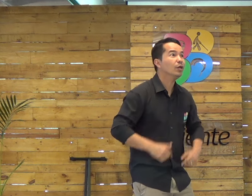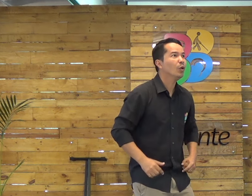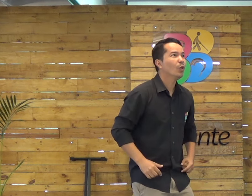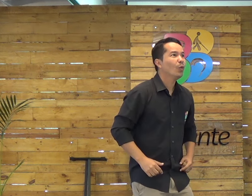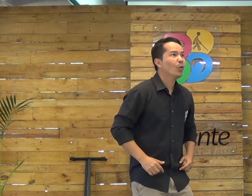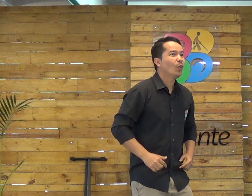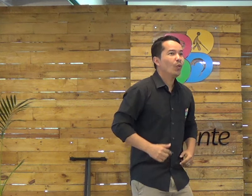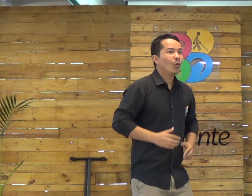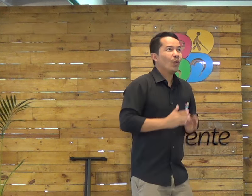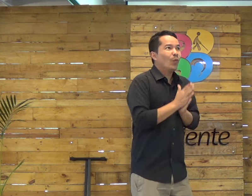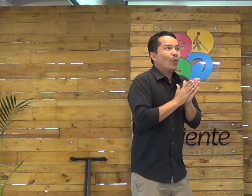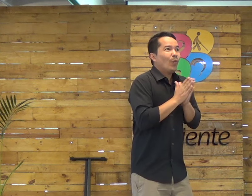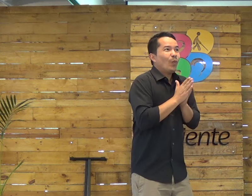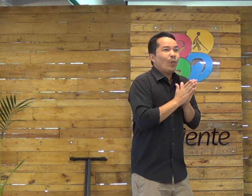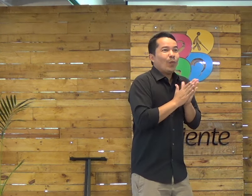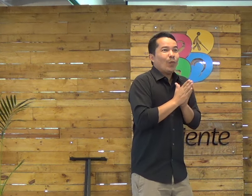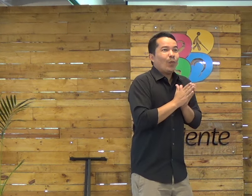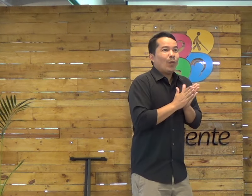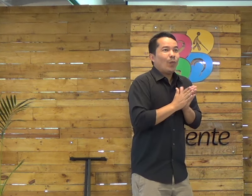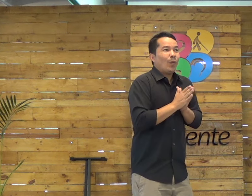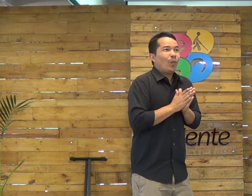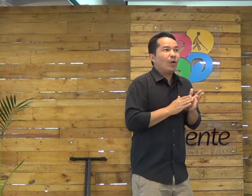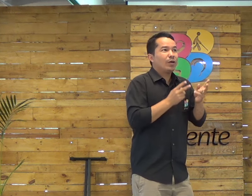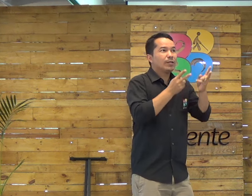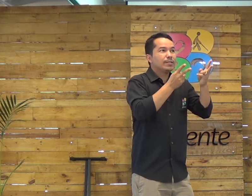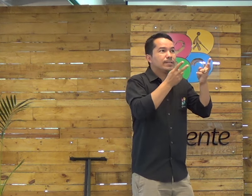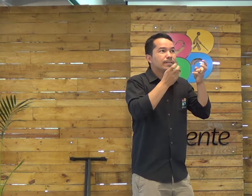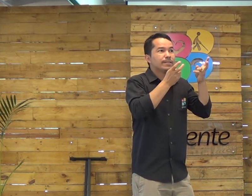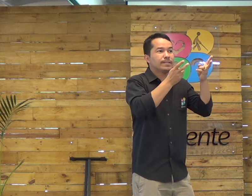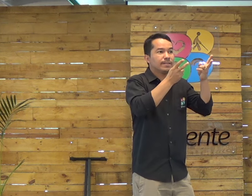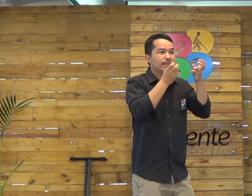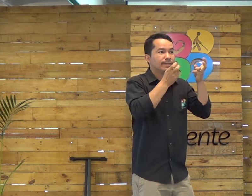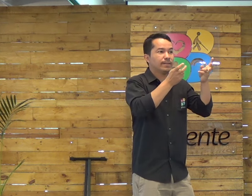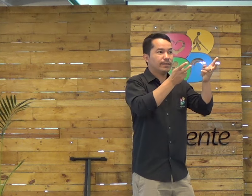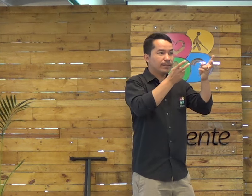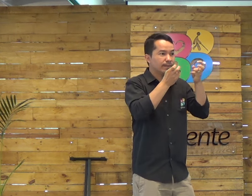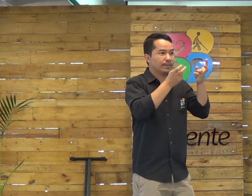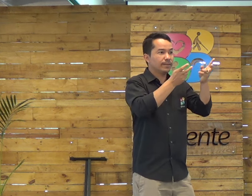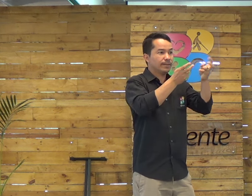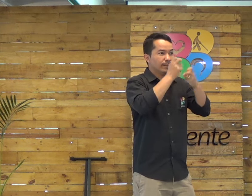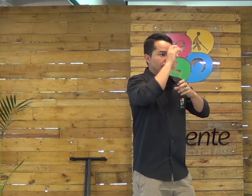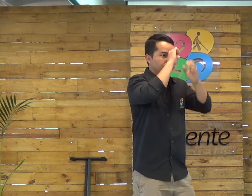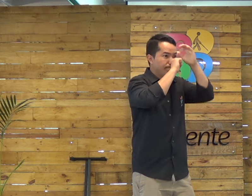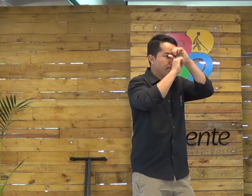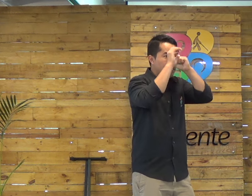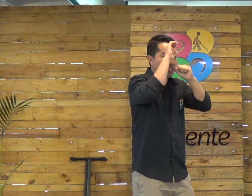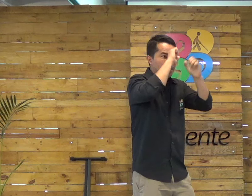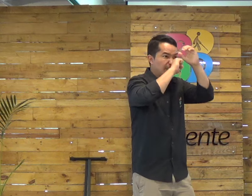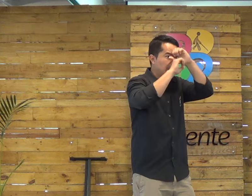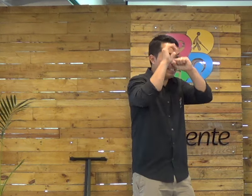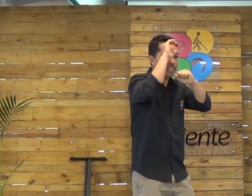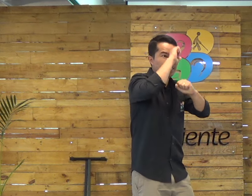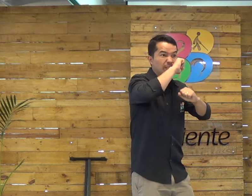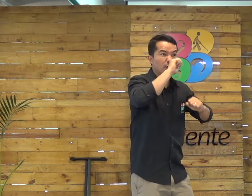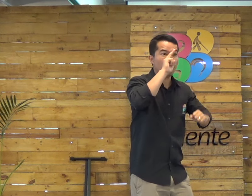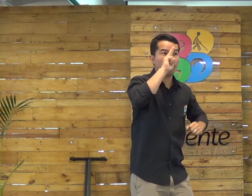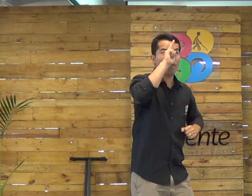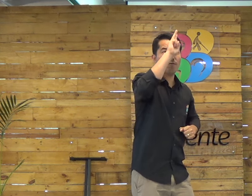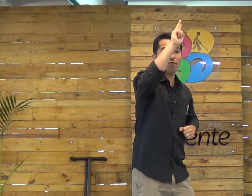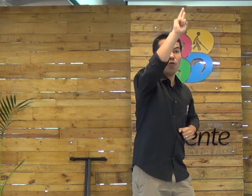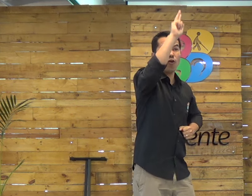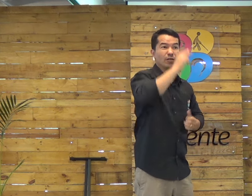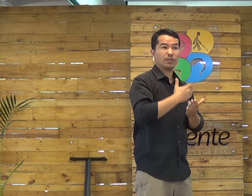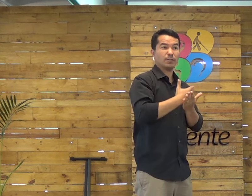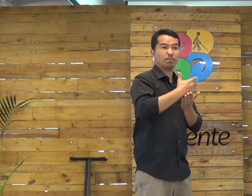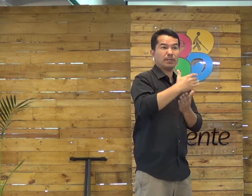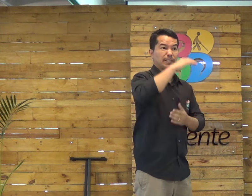Gamaliel. Paulo ficou ali, nossa, curioso, né? Puxa, vamos aprender com esse homem. E ele começou a ser